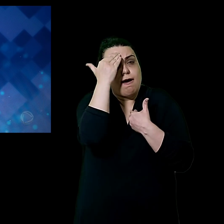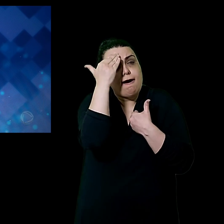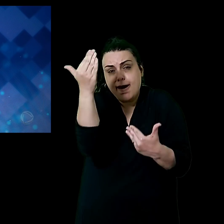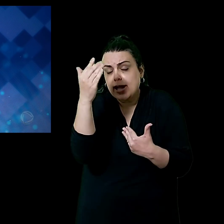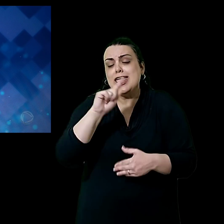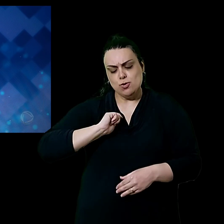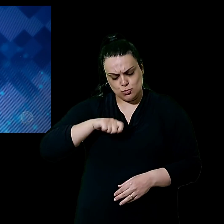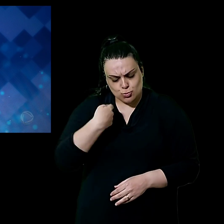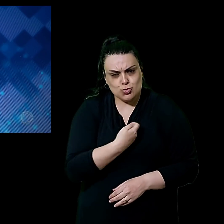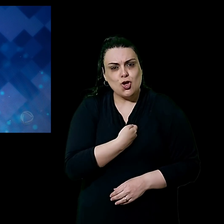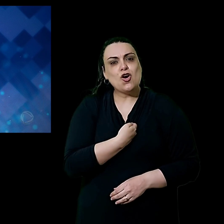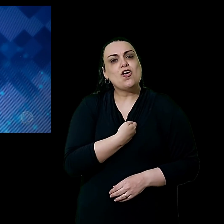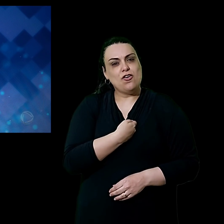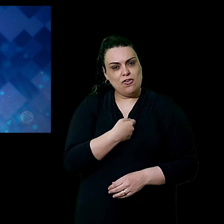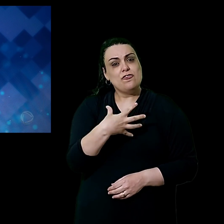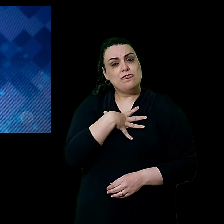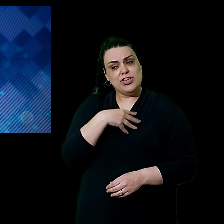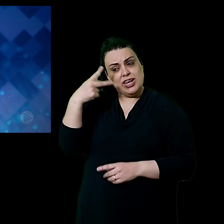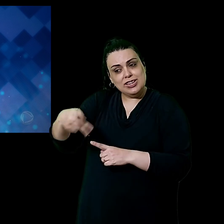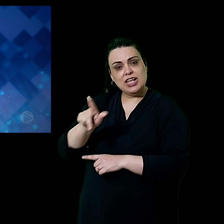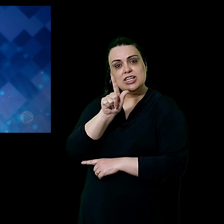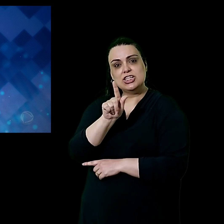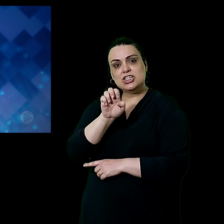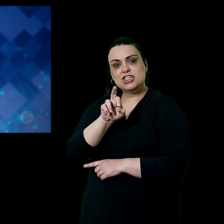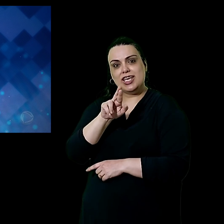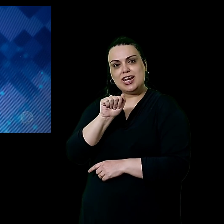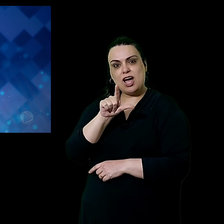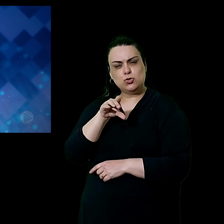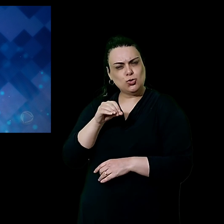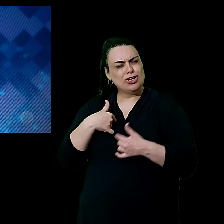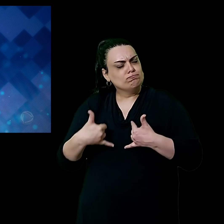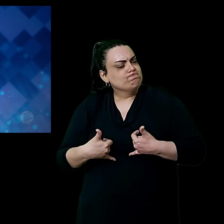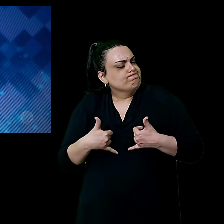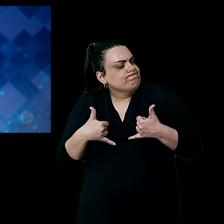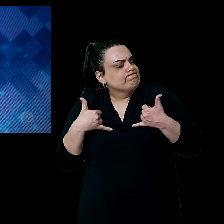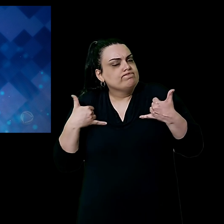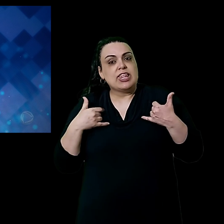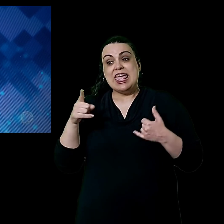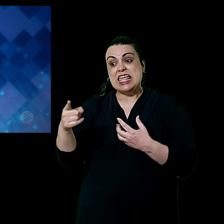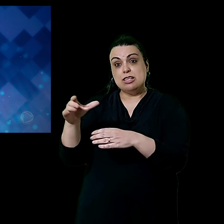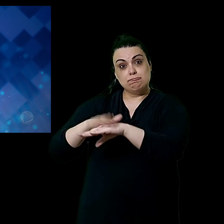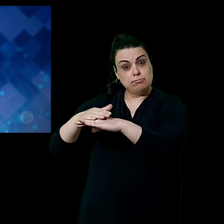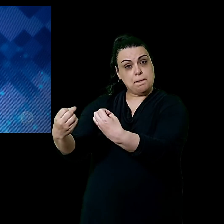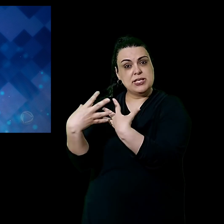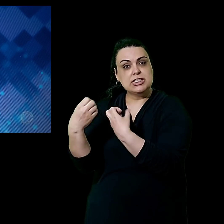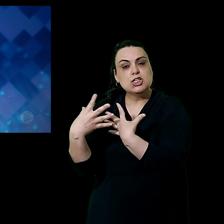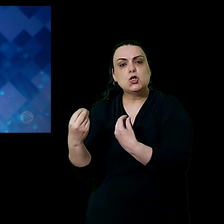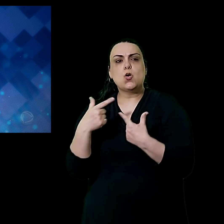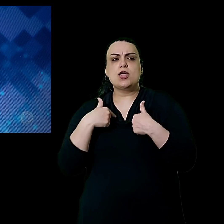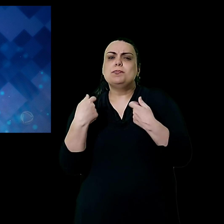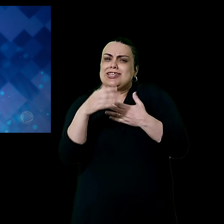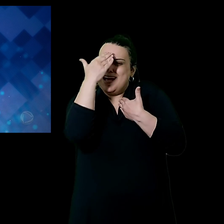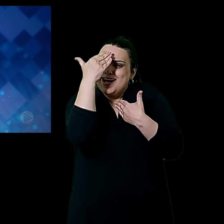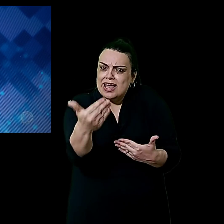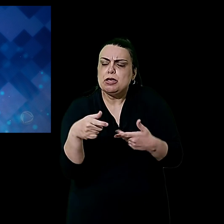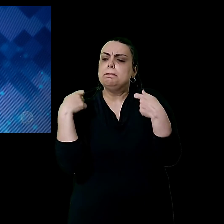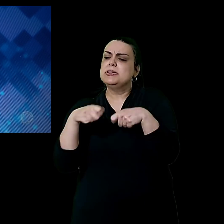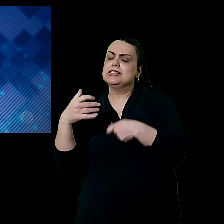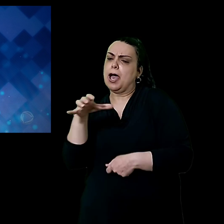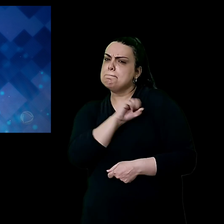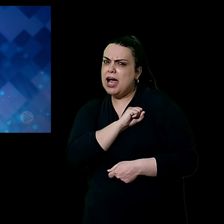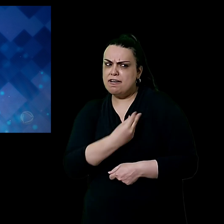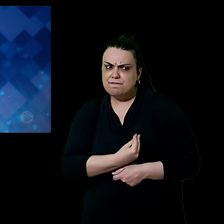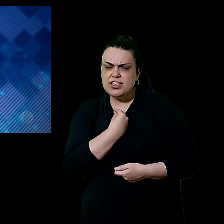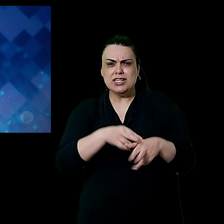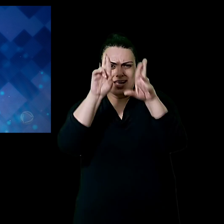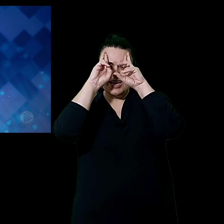infinitamente grata por ser filha de Geraldo Martins Medeiros Júnior. Ele me ensinou a ser grata, ele me ensinou a amar as pessoas, a amar a vida,